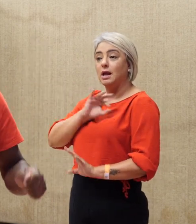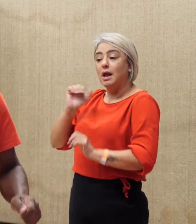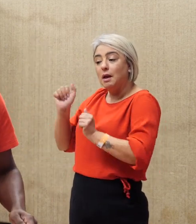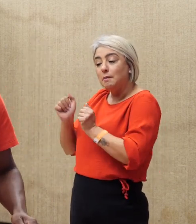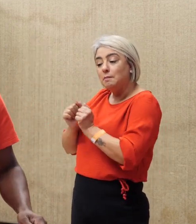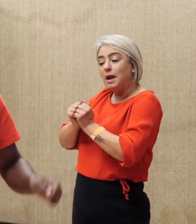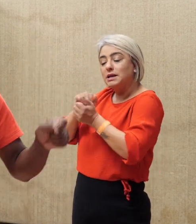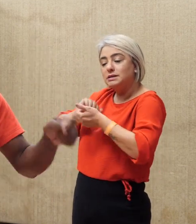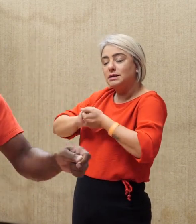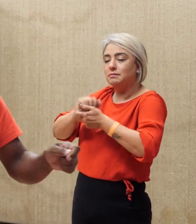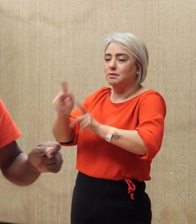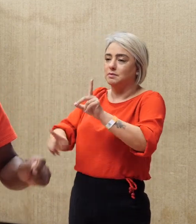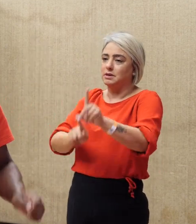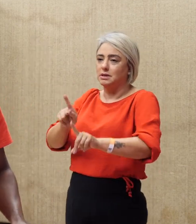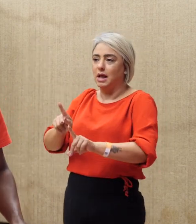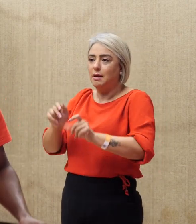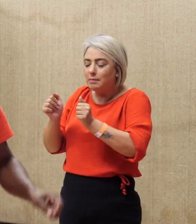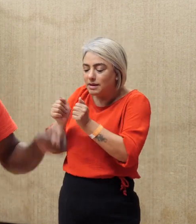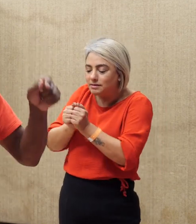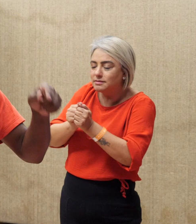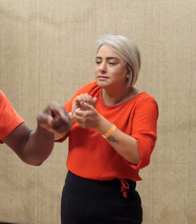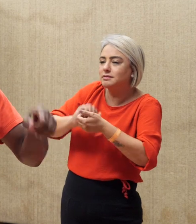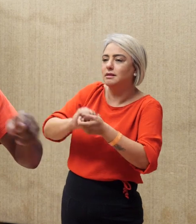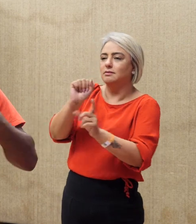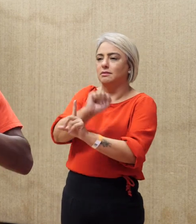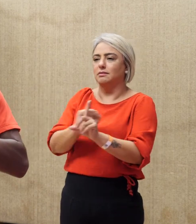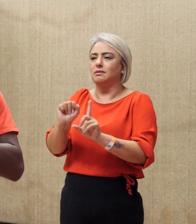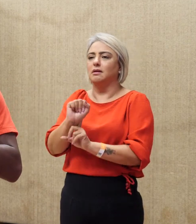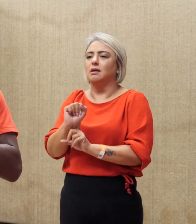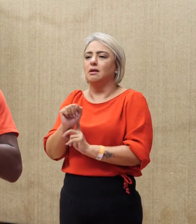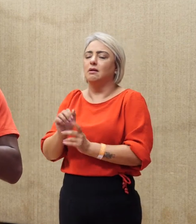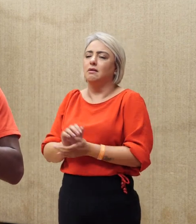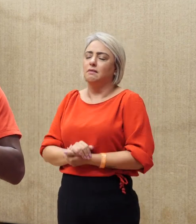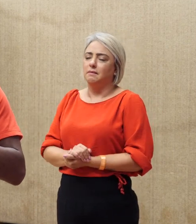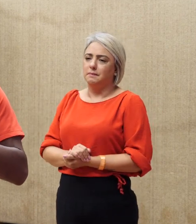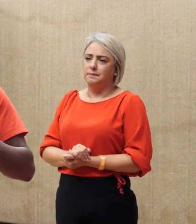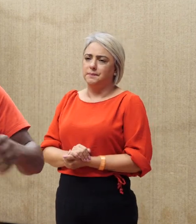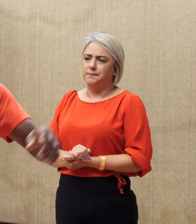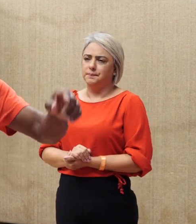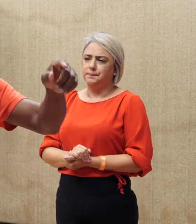parceira da população, parceira da sociedade. E porque